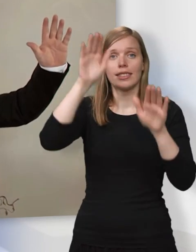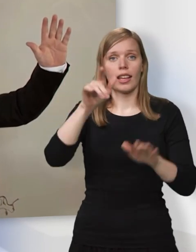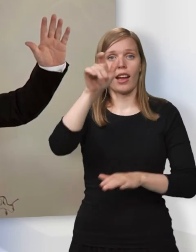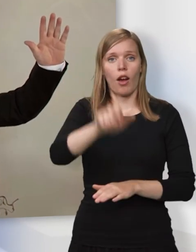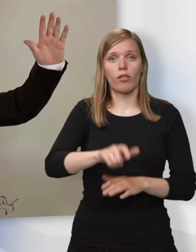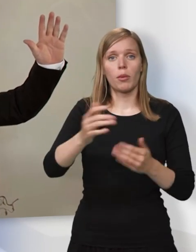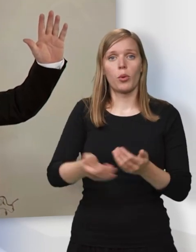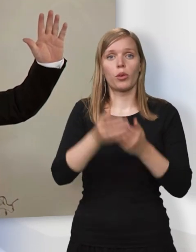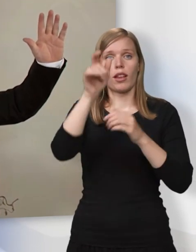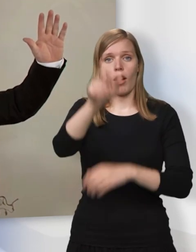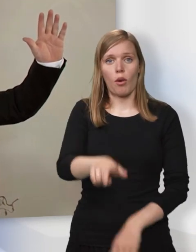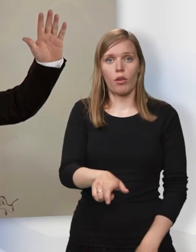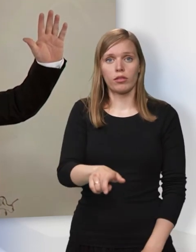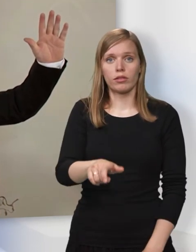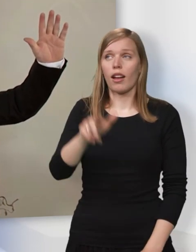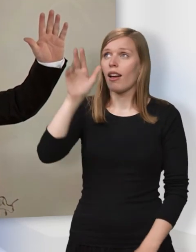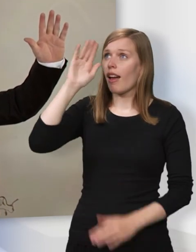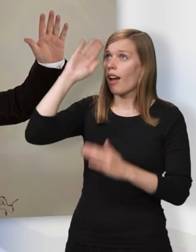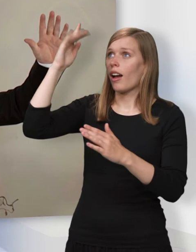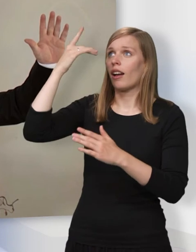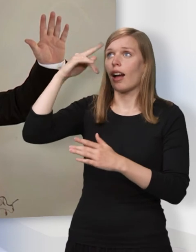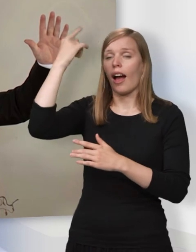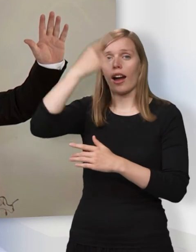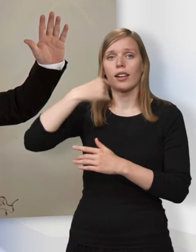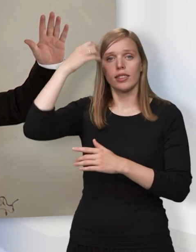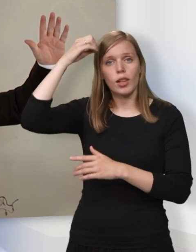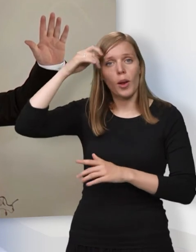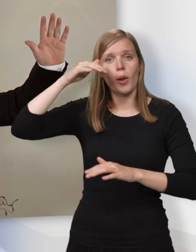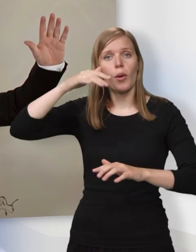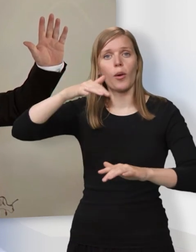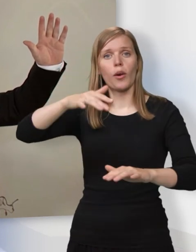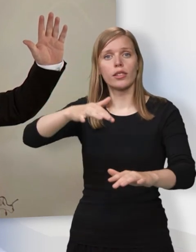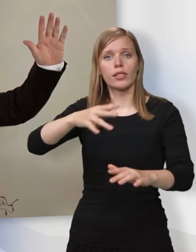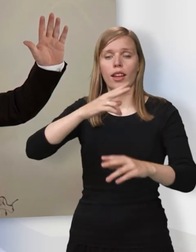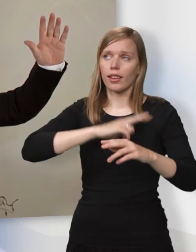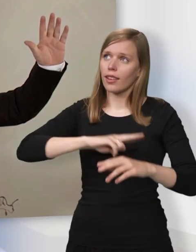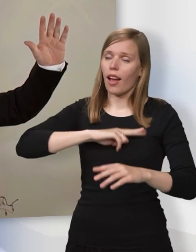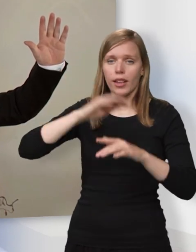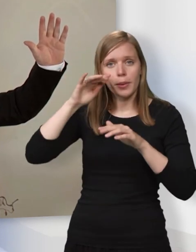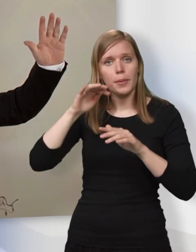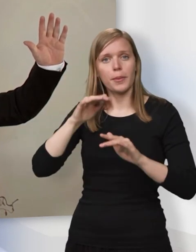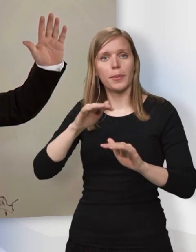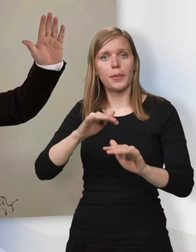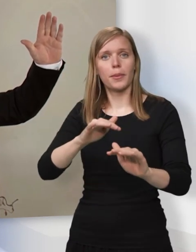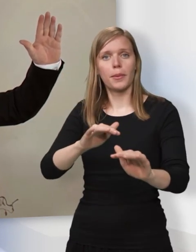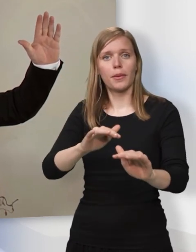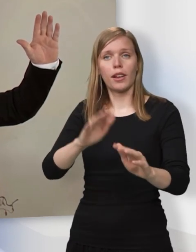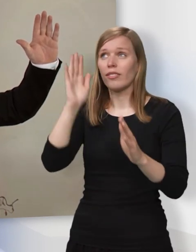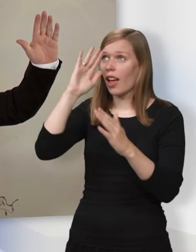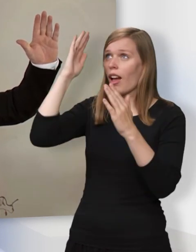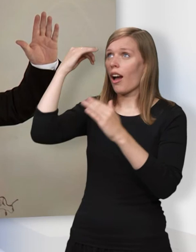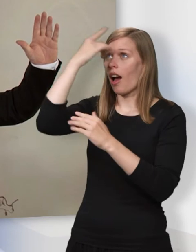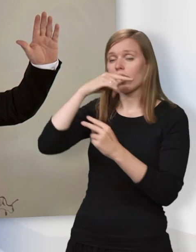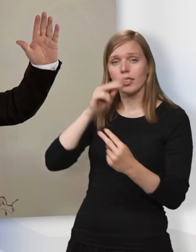dich. Der Herr lasse leuchten sein Angesicht über dir und sei dir gnädig. Der Herr erhebe